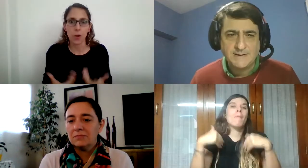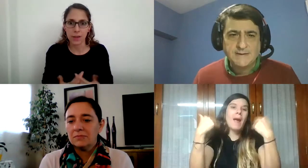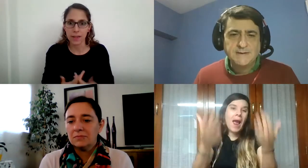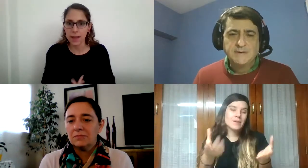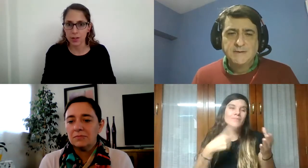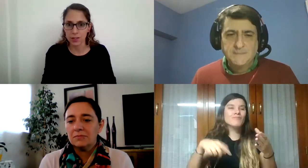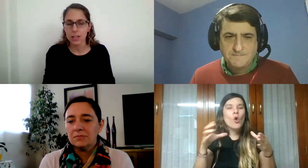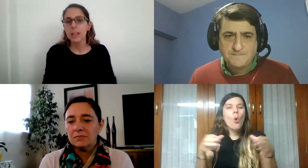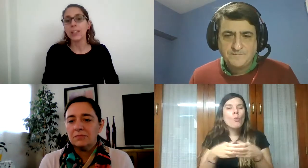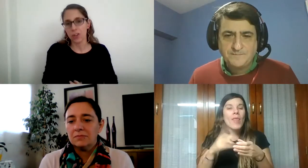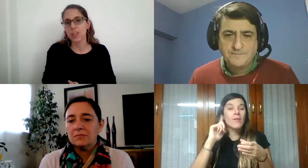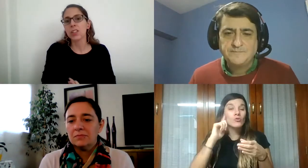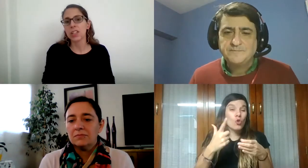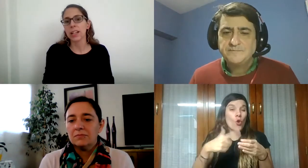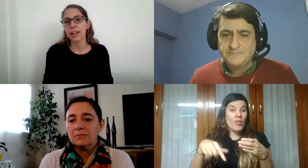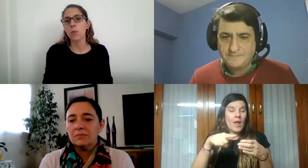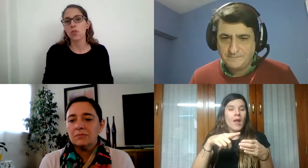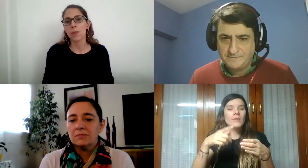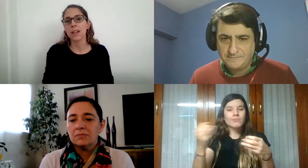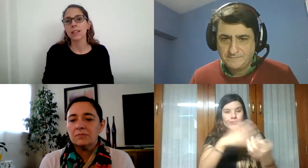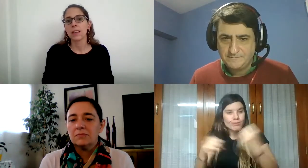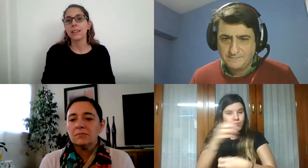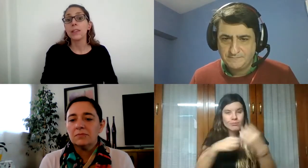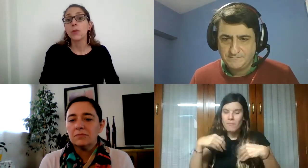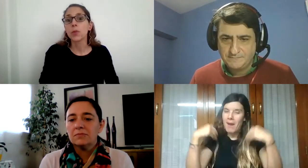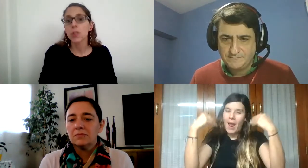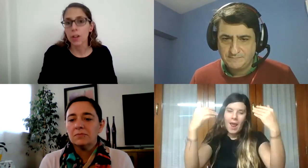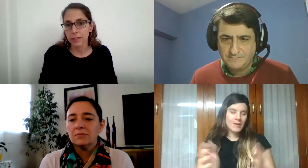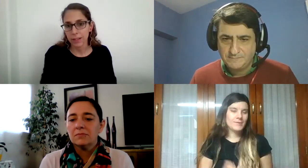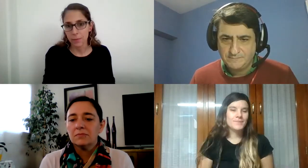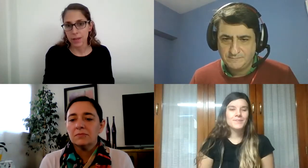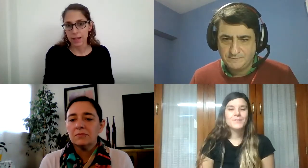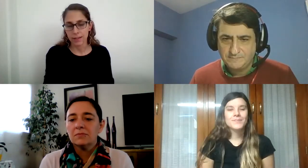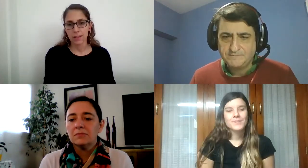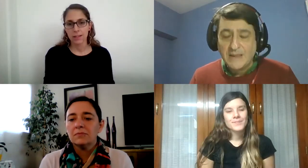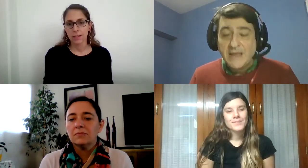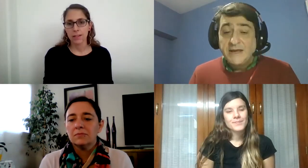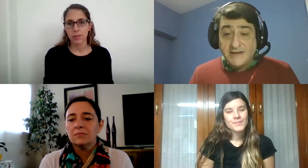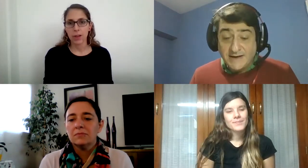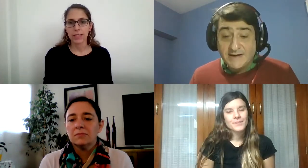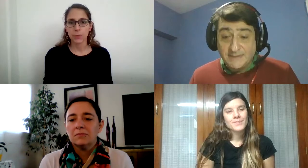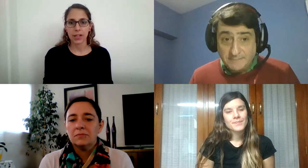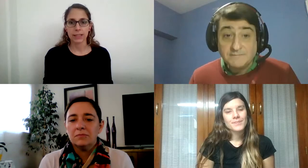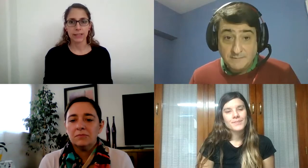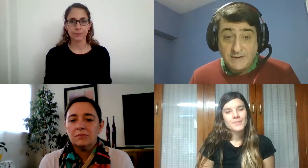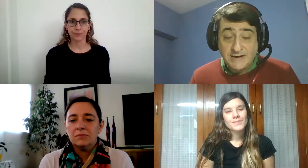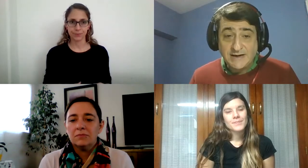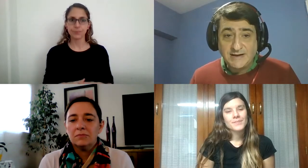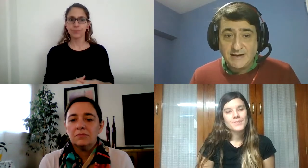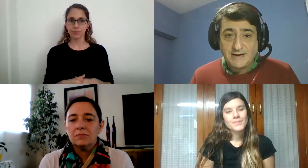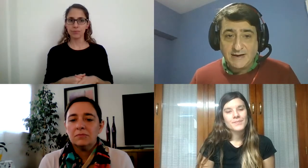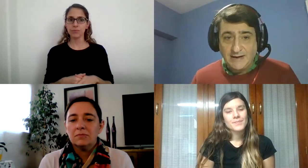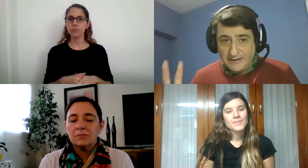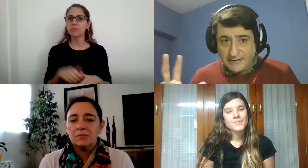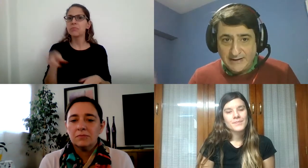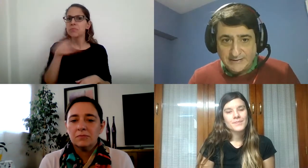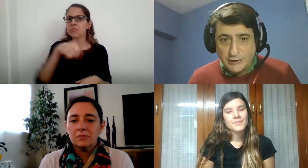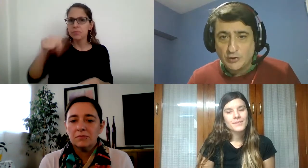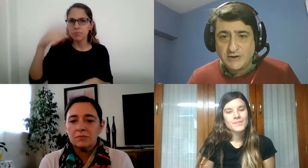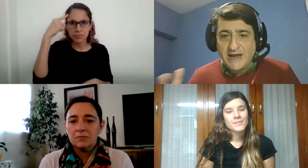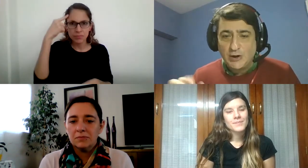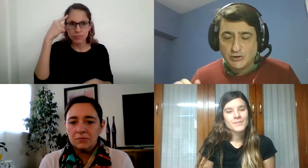comunicarnos por videos. Y todo eso sí genera mucha más difusión también. Es un avance muy grande. ¿Y creen